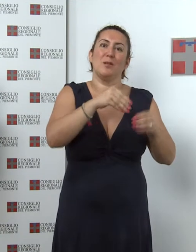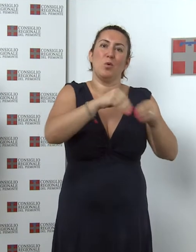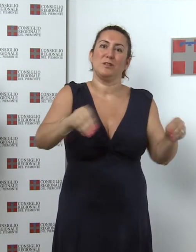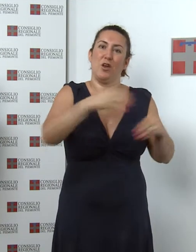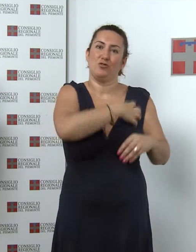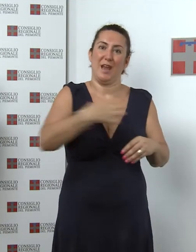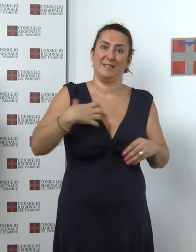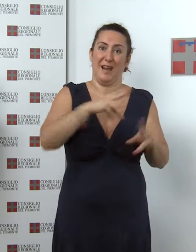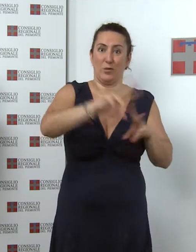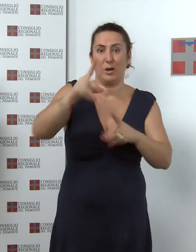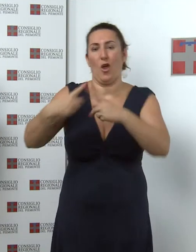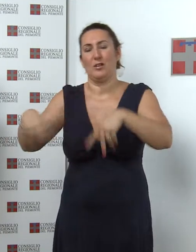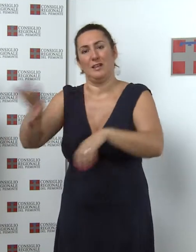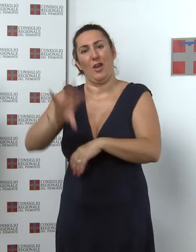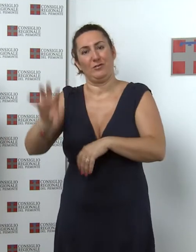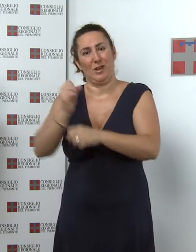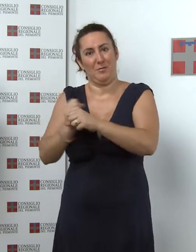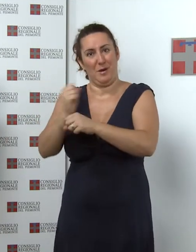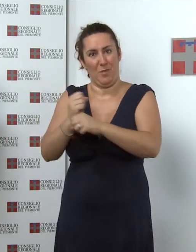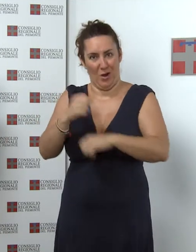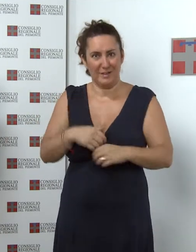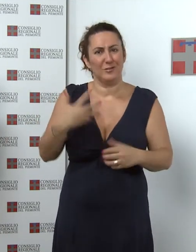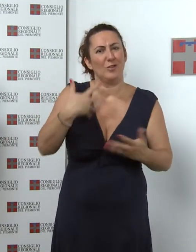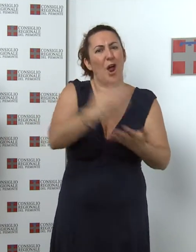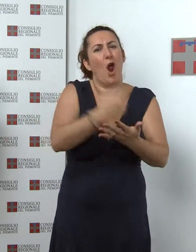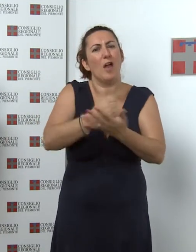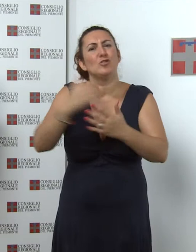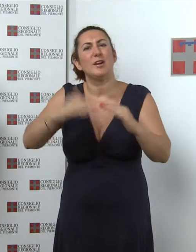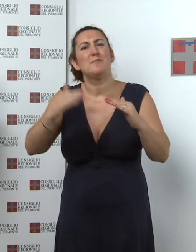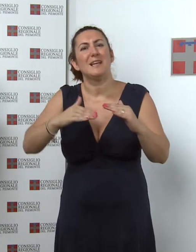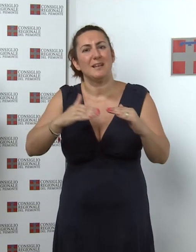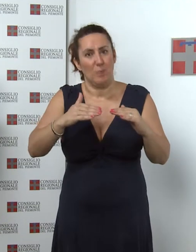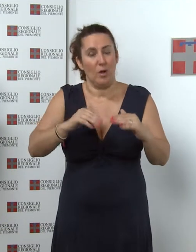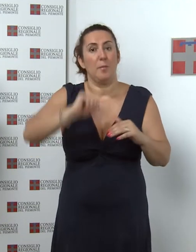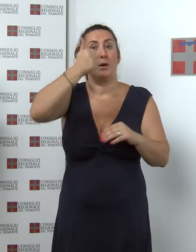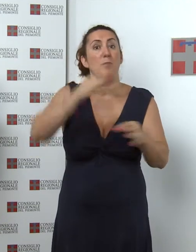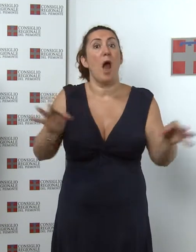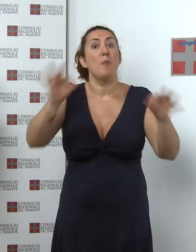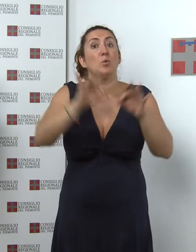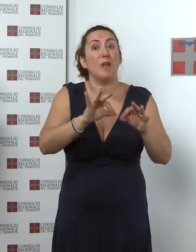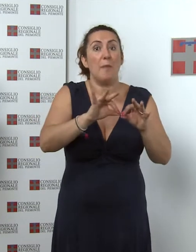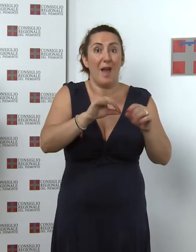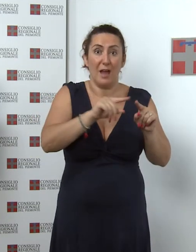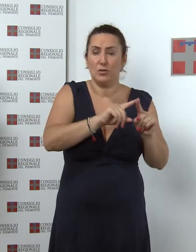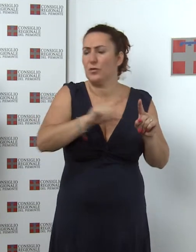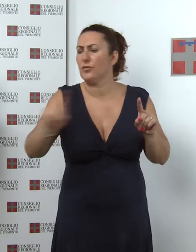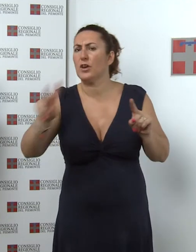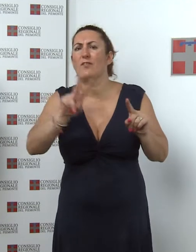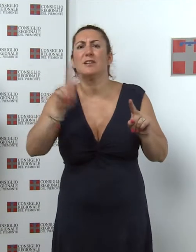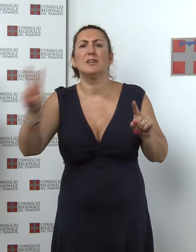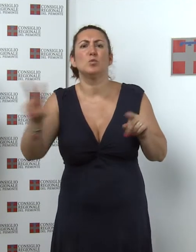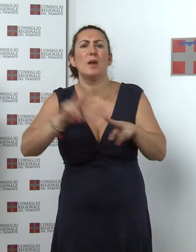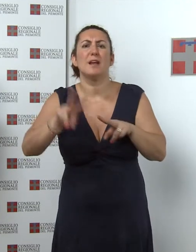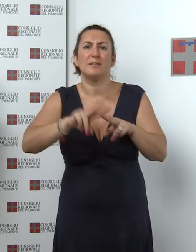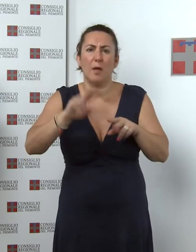regionale del Piemonte, collezioni minime a Palazzo Lascaris. Primo appuntamento, fino al 22 settembre, con la felce lunaria,